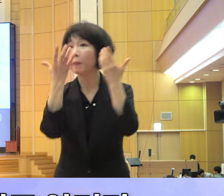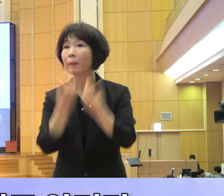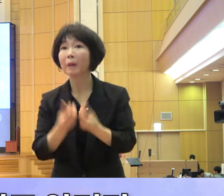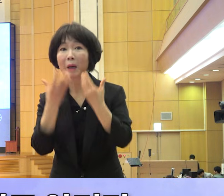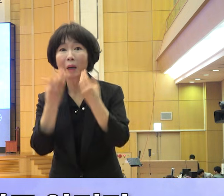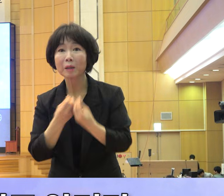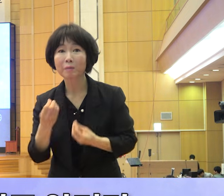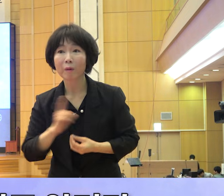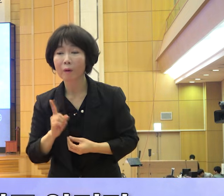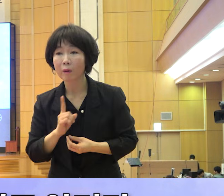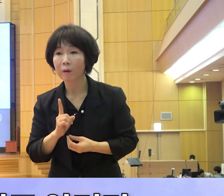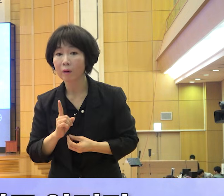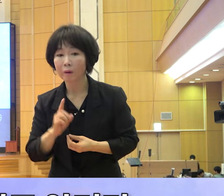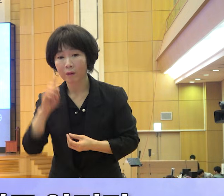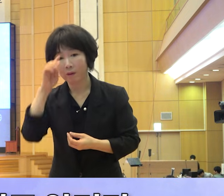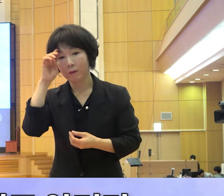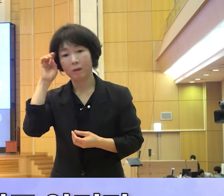들면,